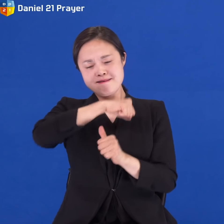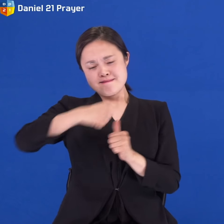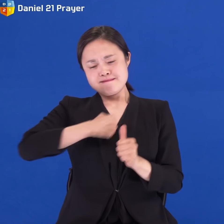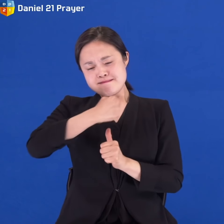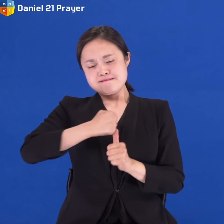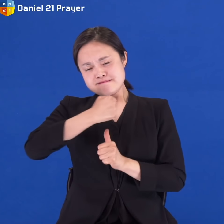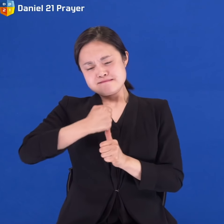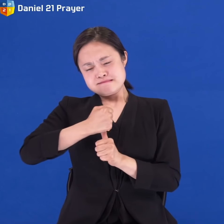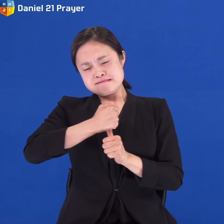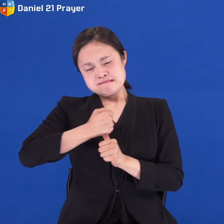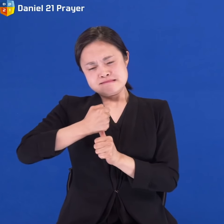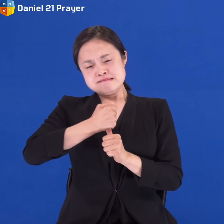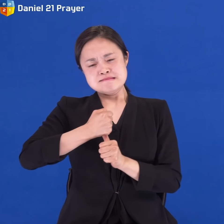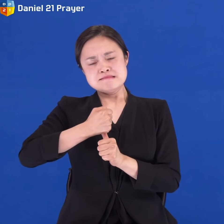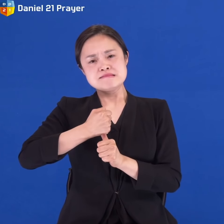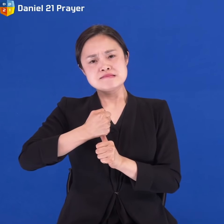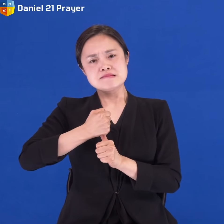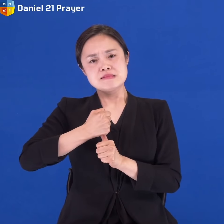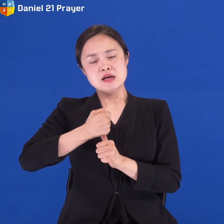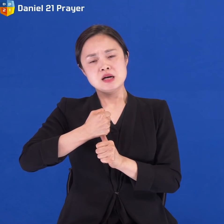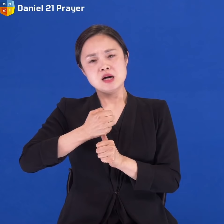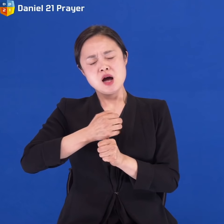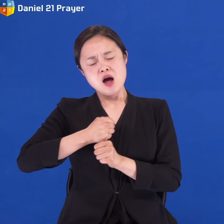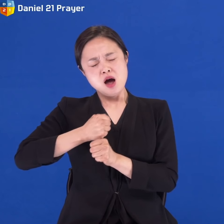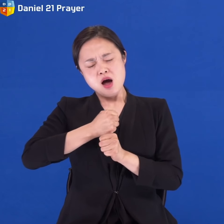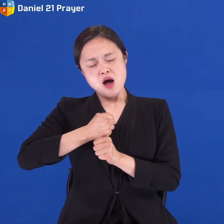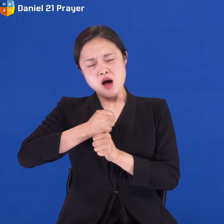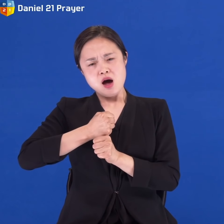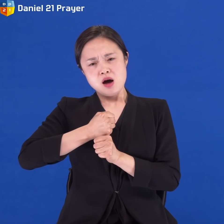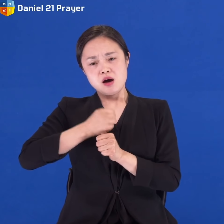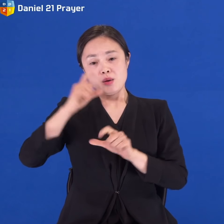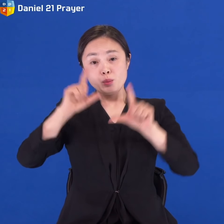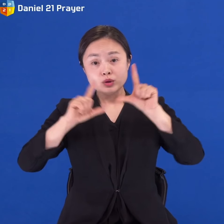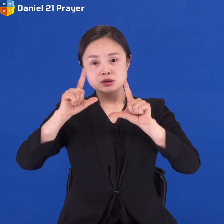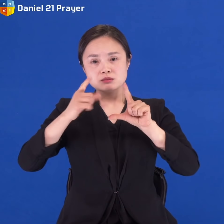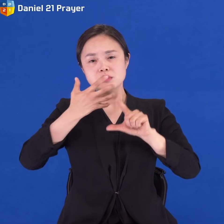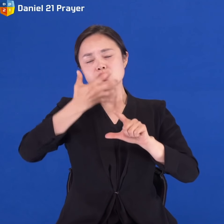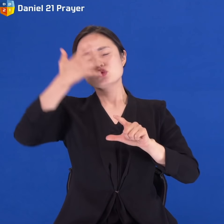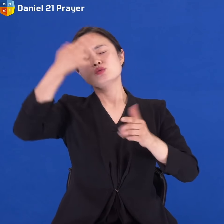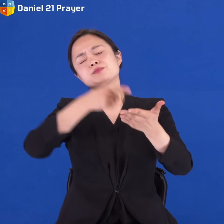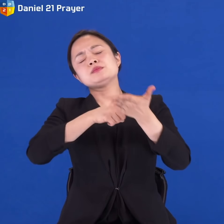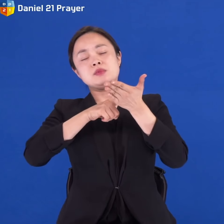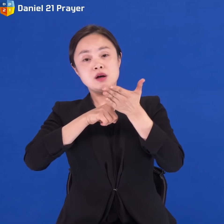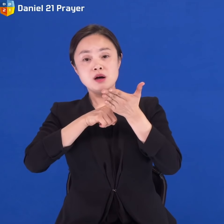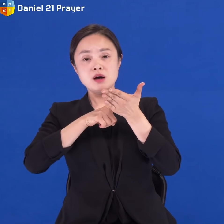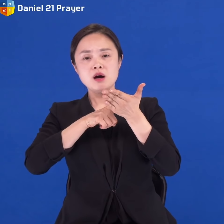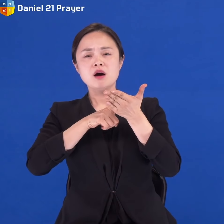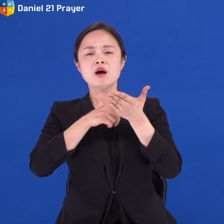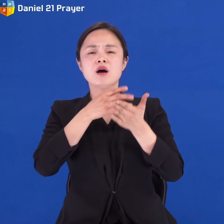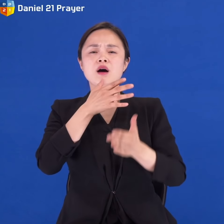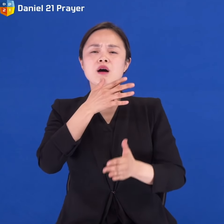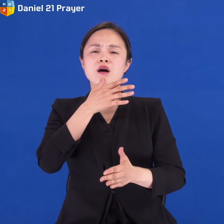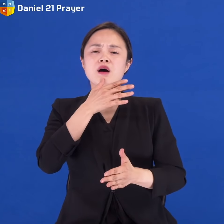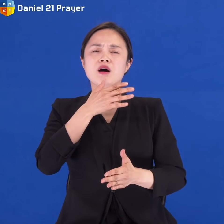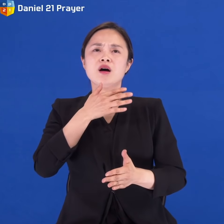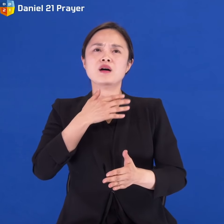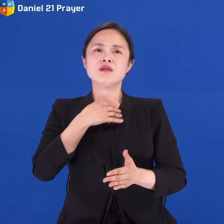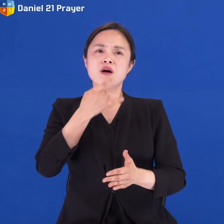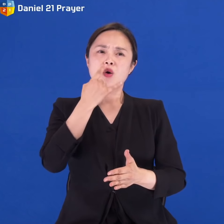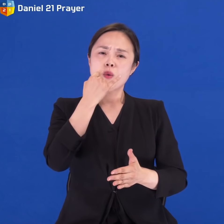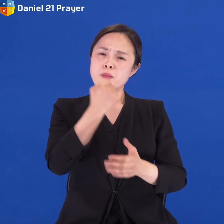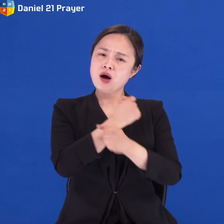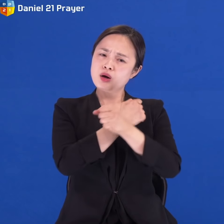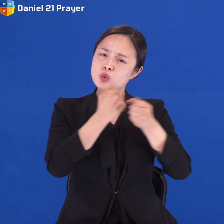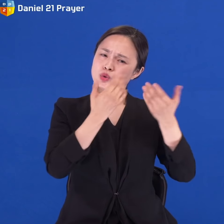한 채 나를 주시하고 있는 걸 제가 보게 됐습니다. 이거구나. 내가 엄마 용서 안 했구나.